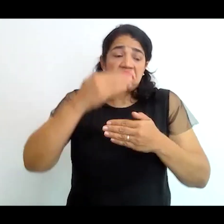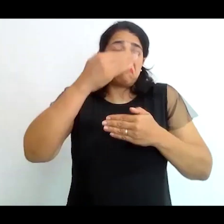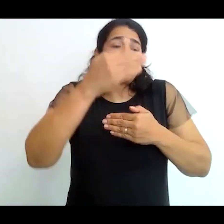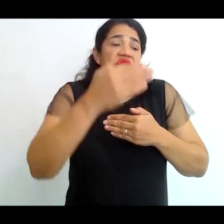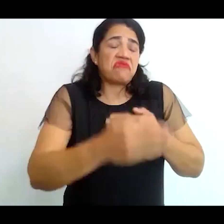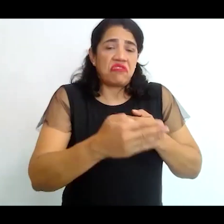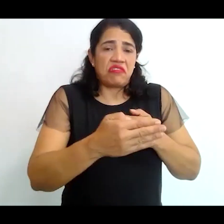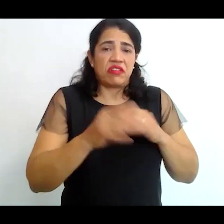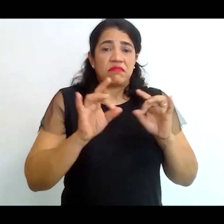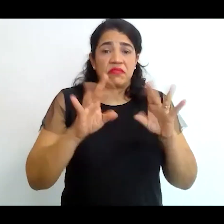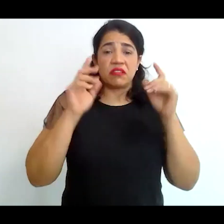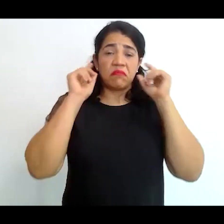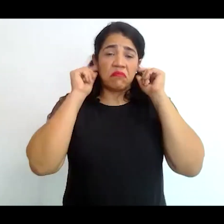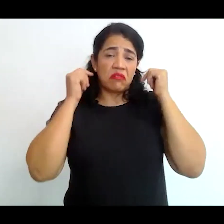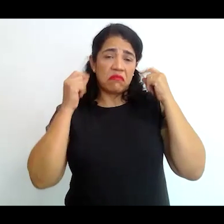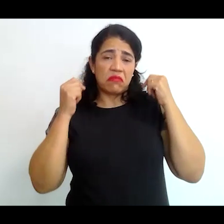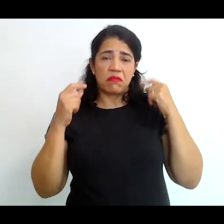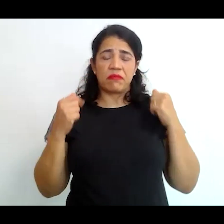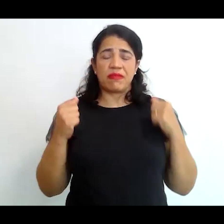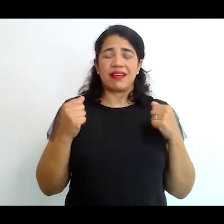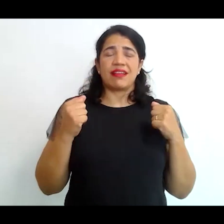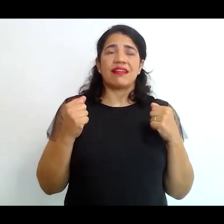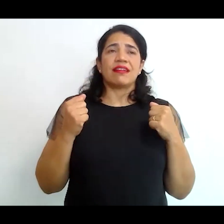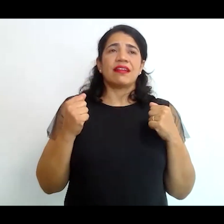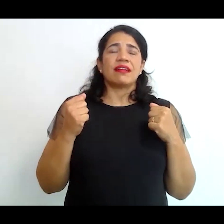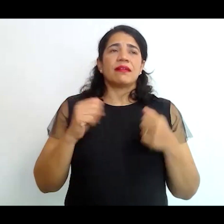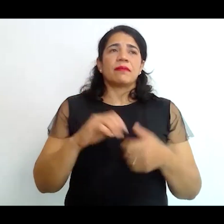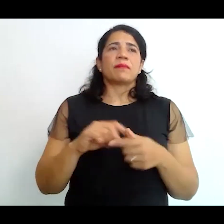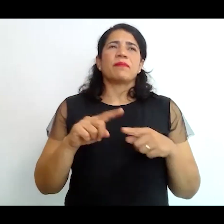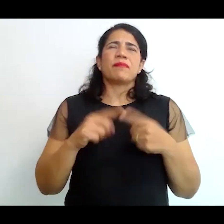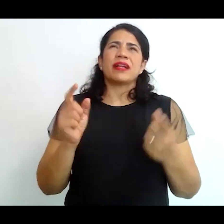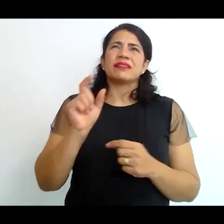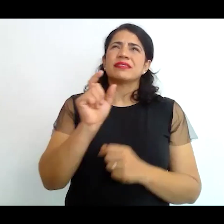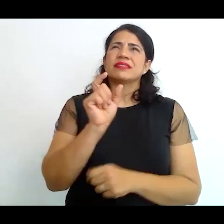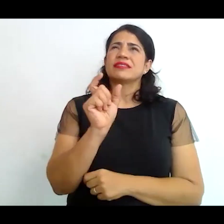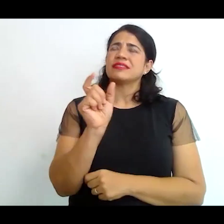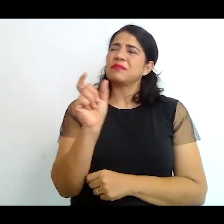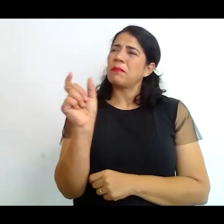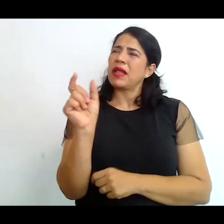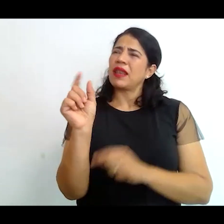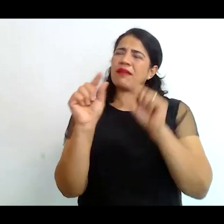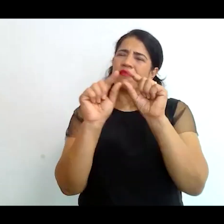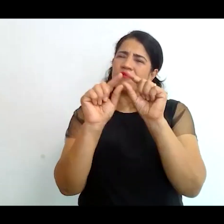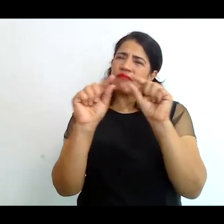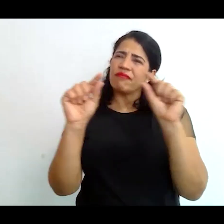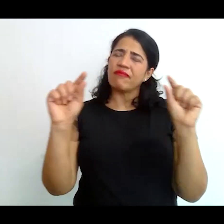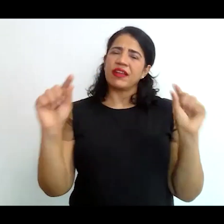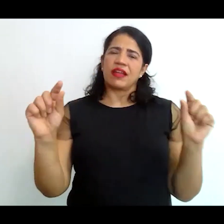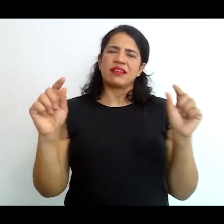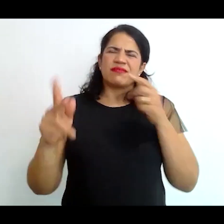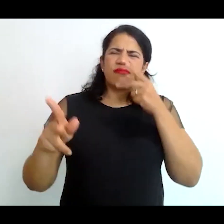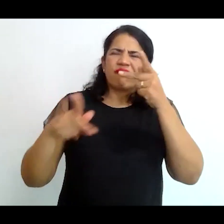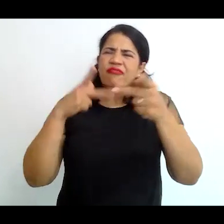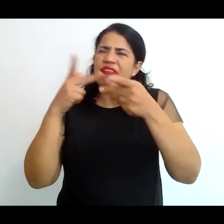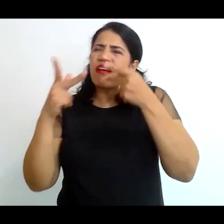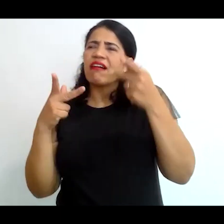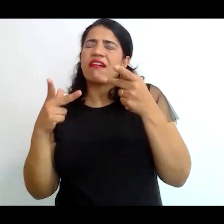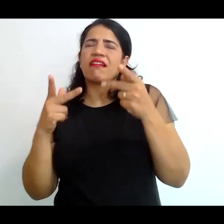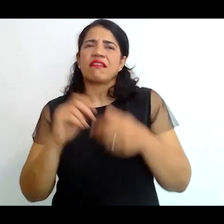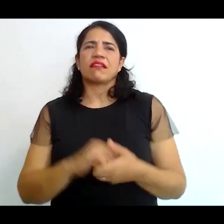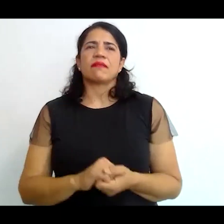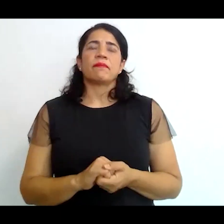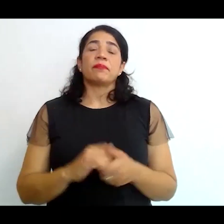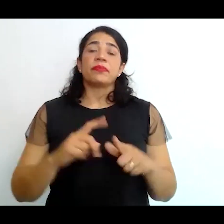irmãos, palavras, frases, né, nas portas, umbrais das portas, tal. Irmãos, a imersão da palavra é exatamente para